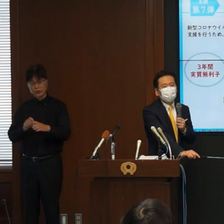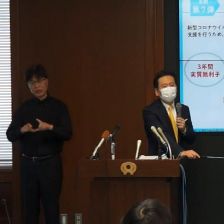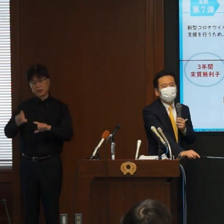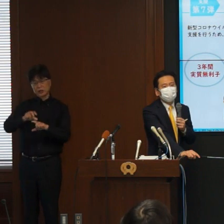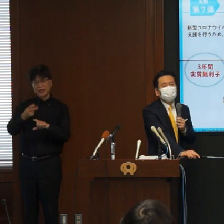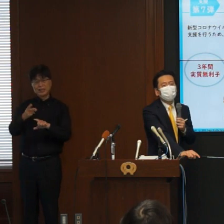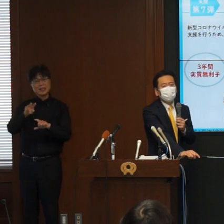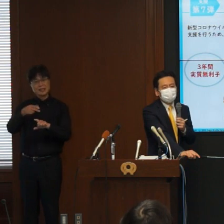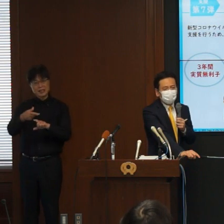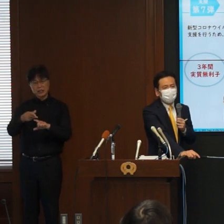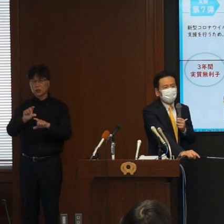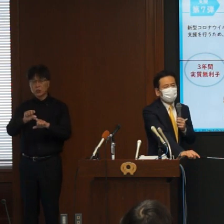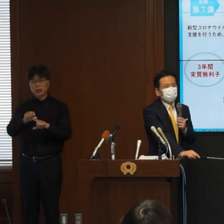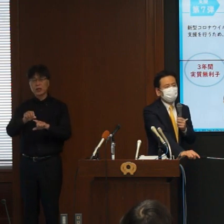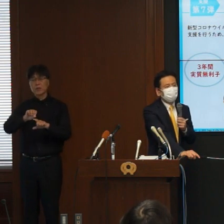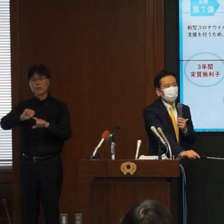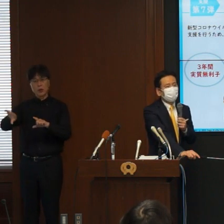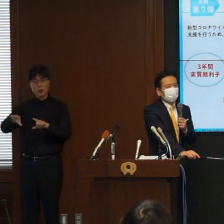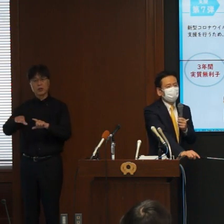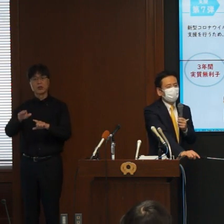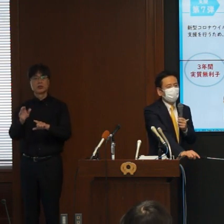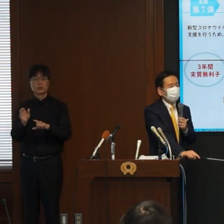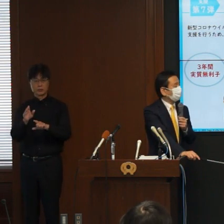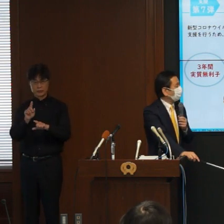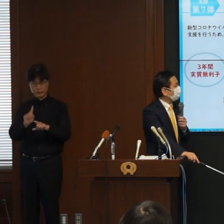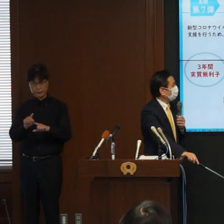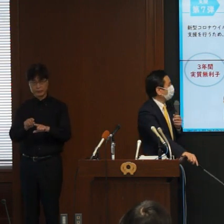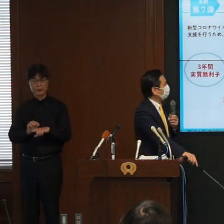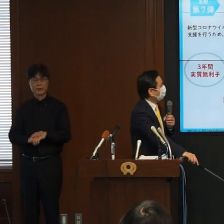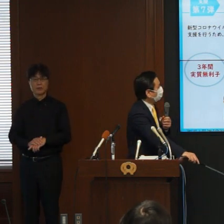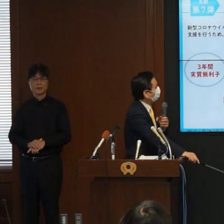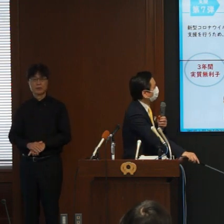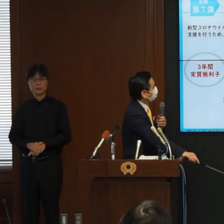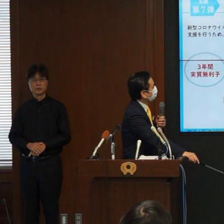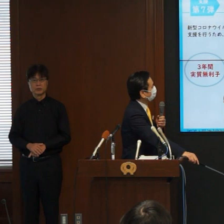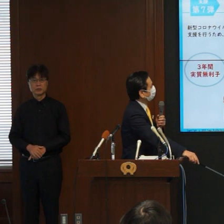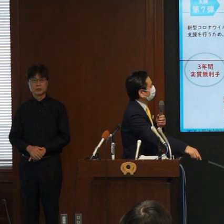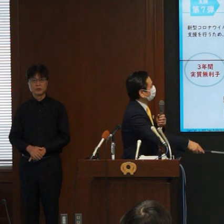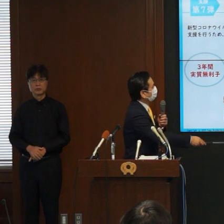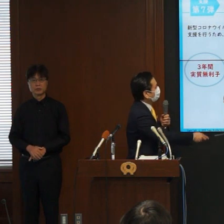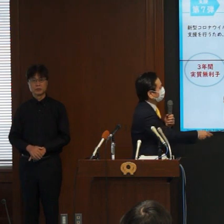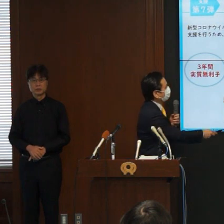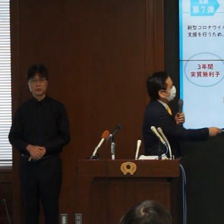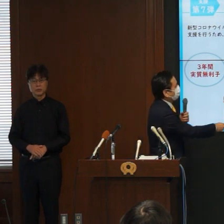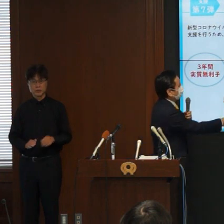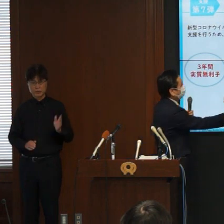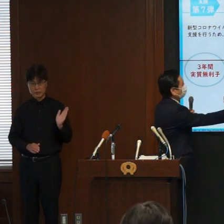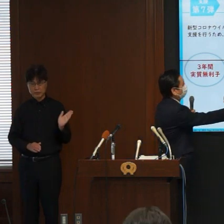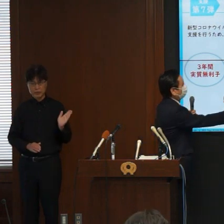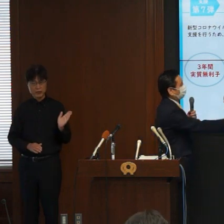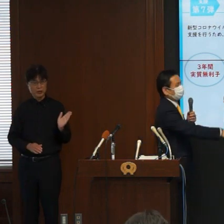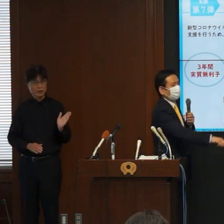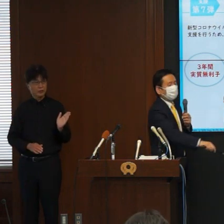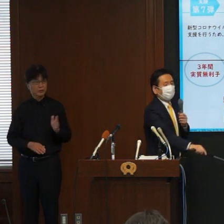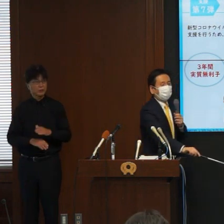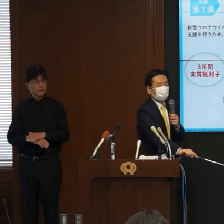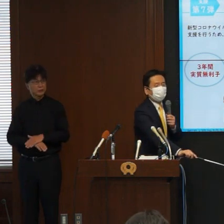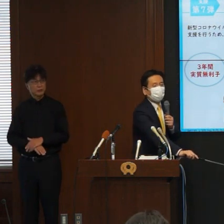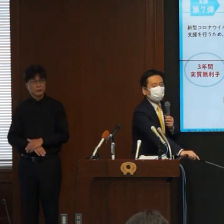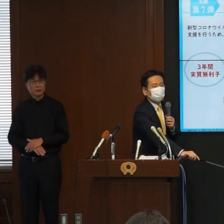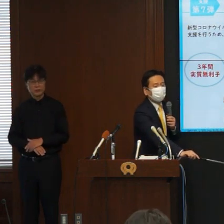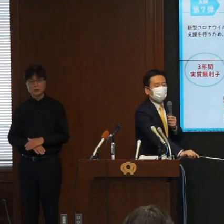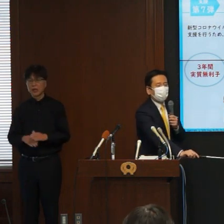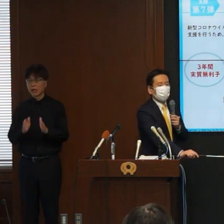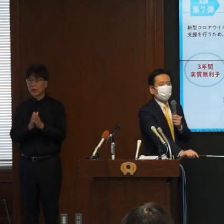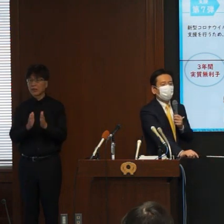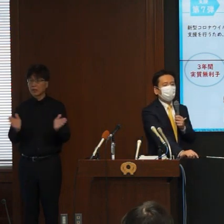分の利子補給ですね、まあ、そういったものに当たると考えていただいたらいいと思います。まあ、こんな形で今伸びております。幅